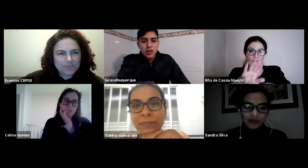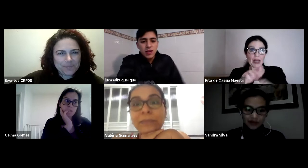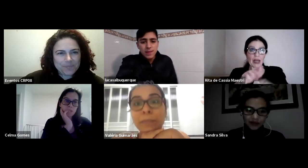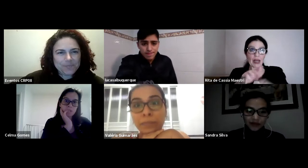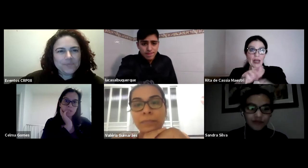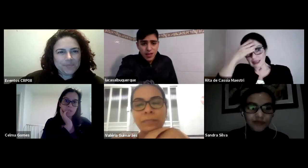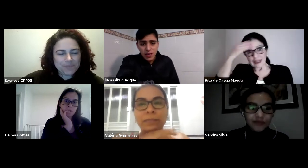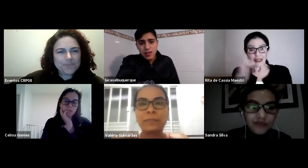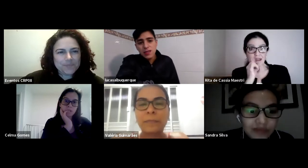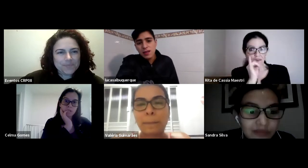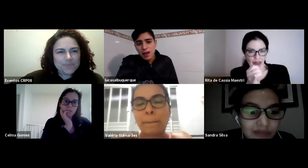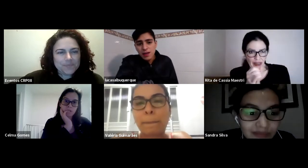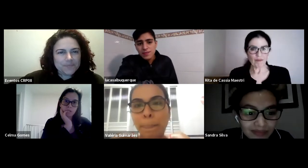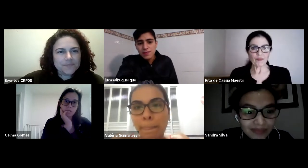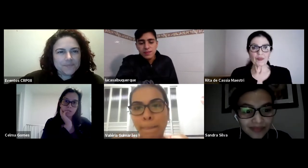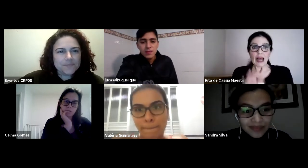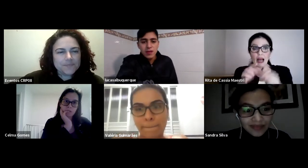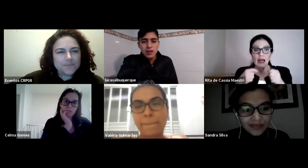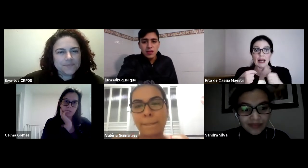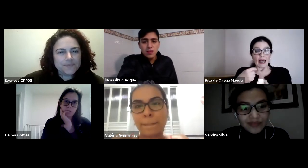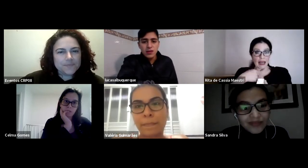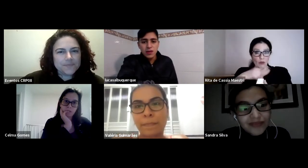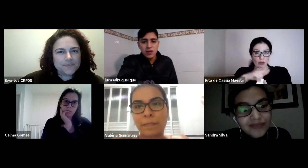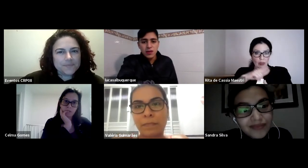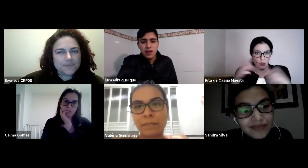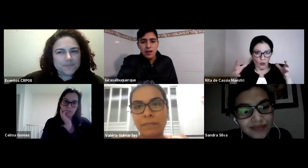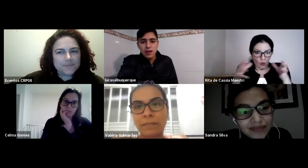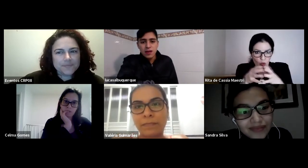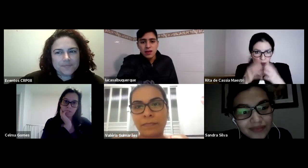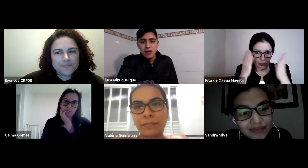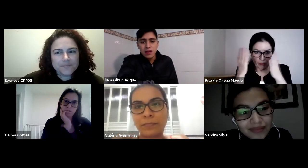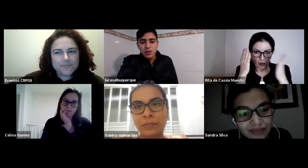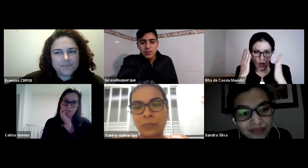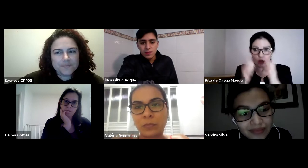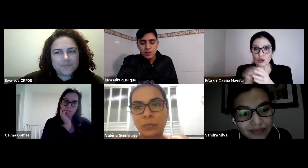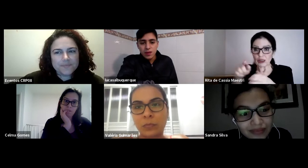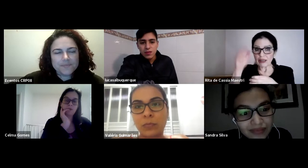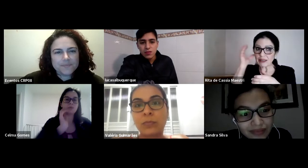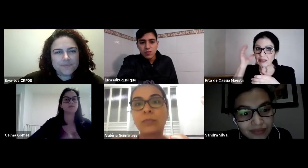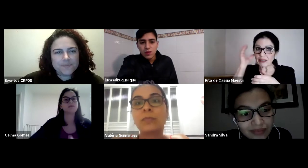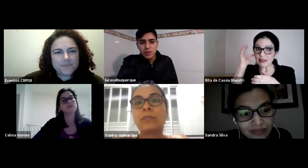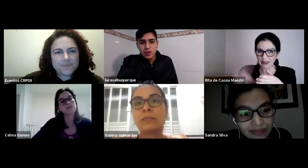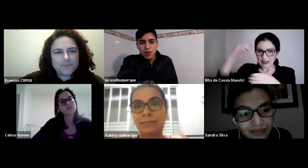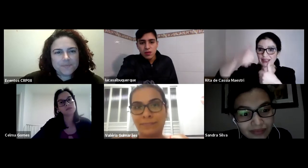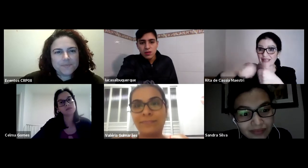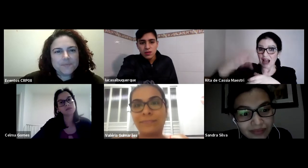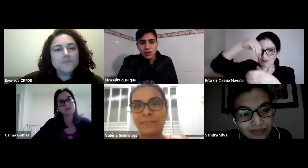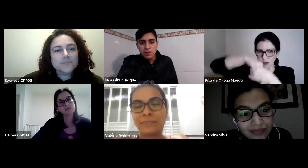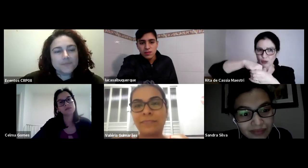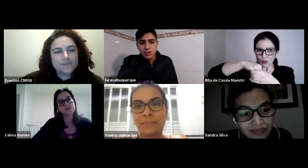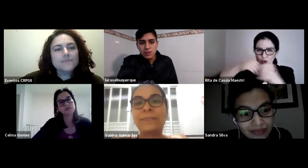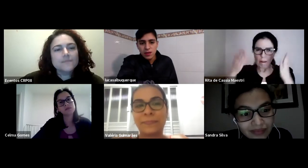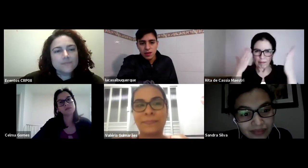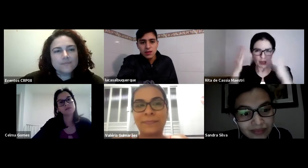Eu só queria acrescentar, esqueci de mencionar, que eu tenho um grupo de psicólogas,